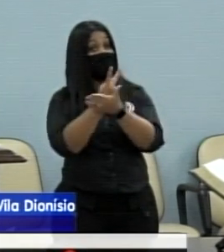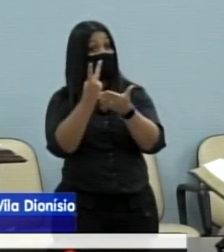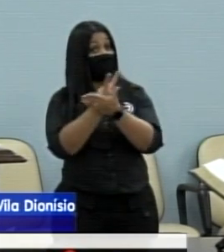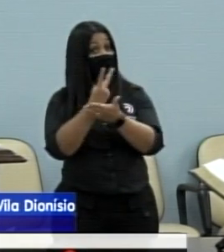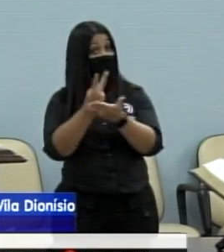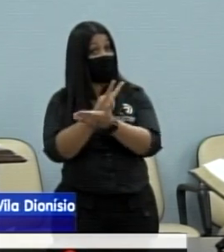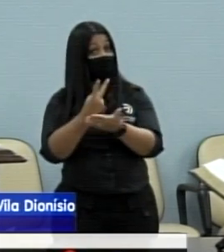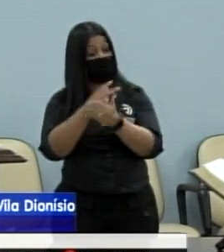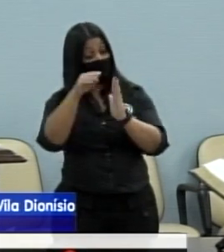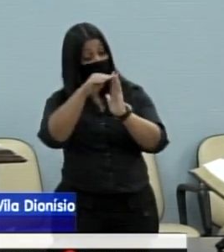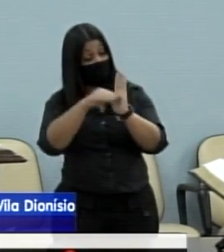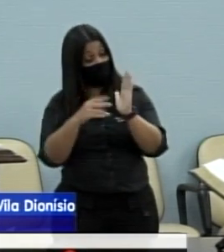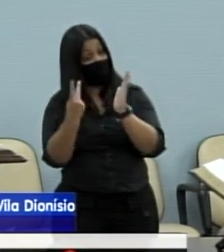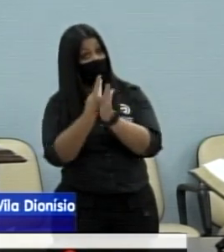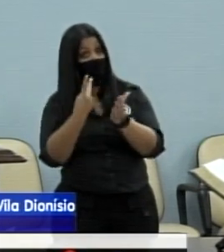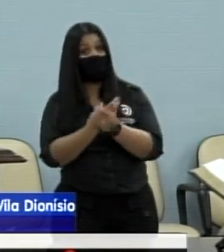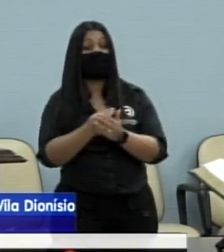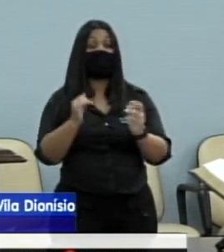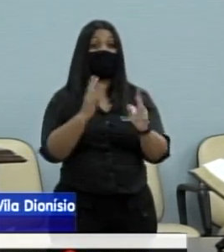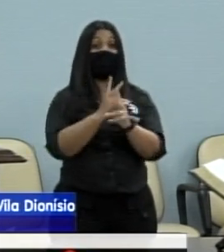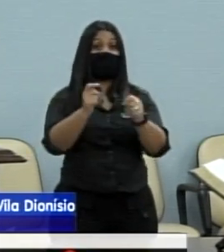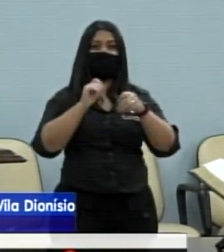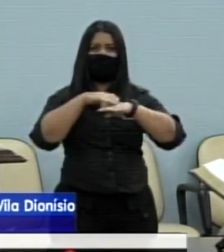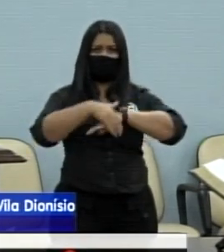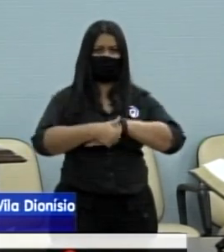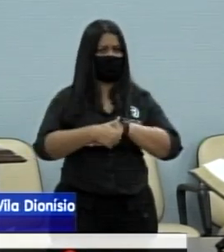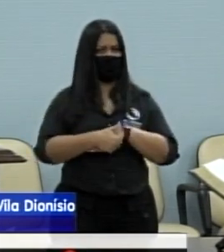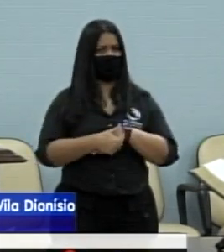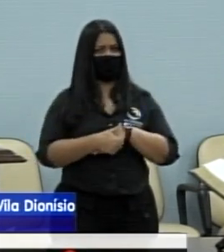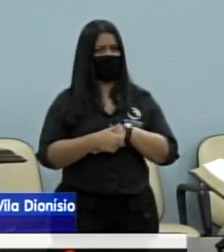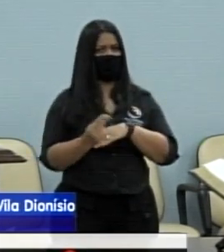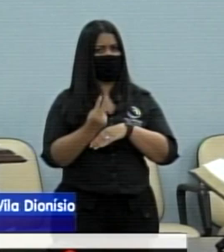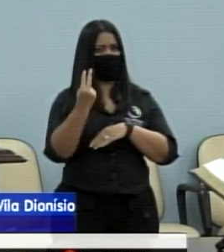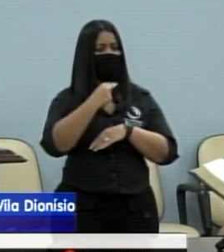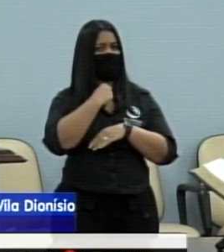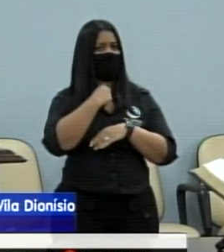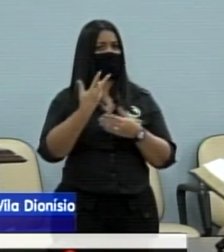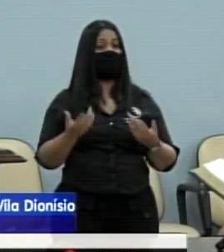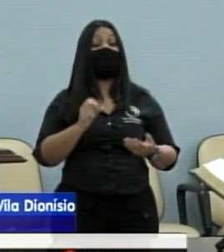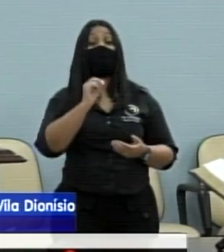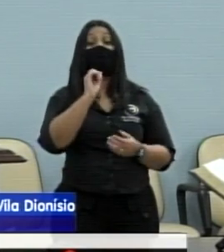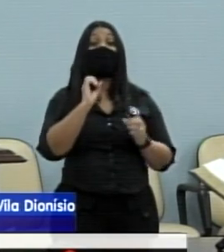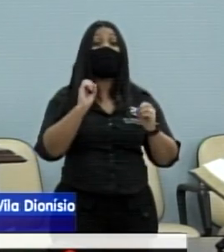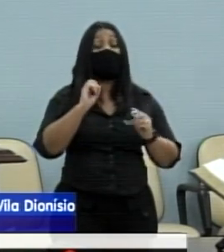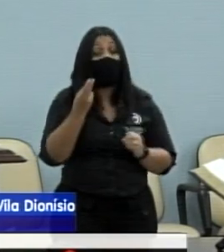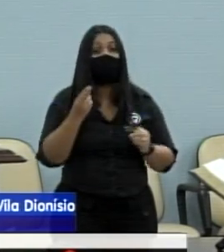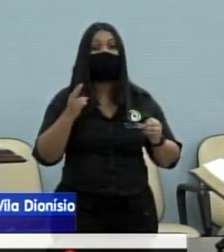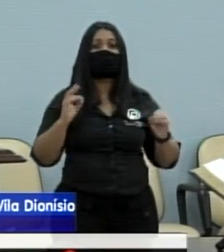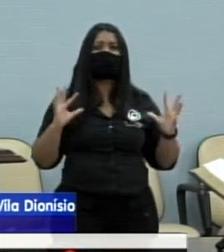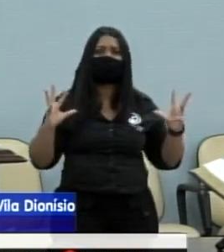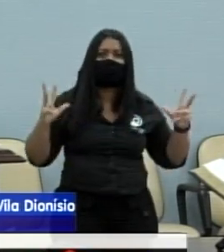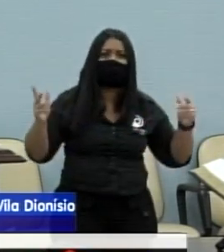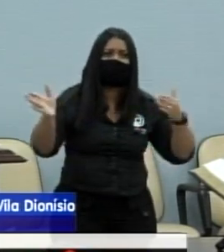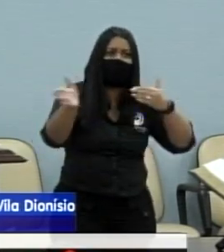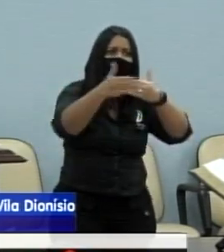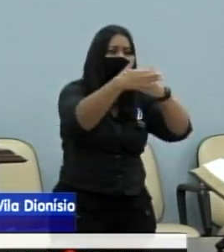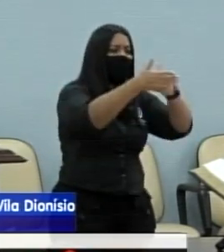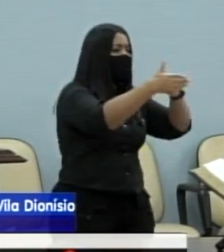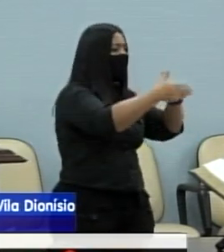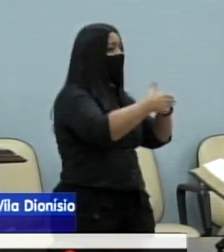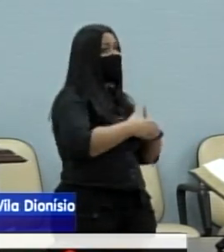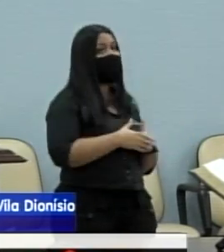fantasiosas. Lockdown noturno não existe. Ou é lockdown e fecha tudo, ou não é